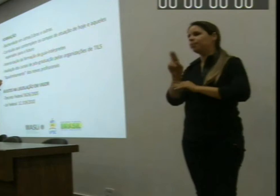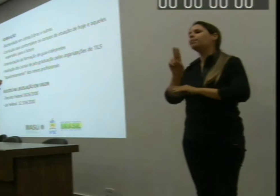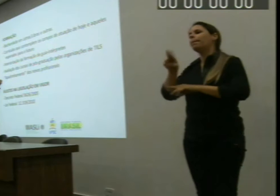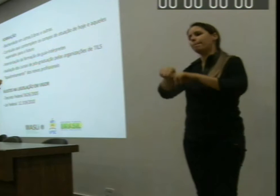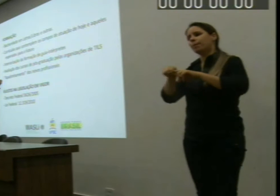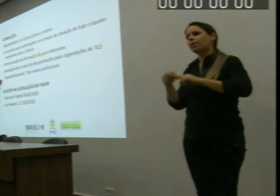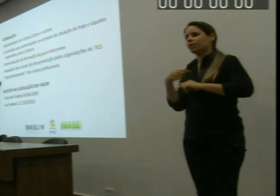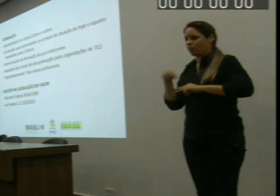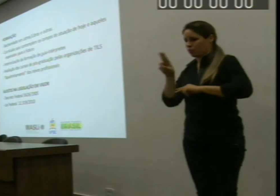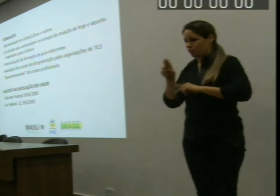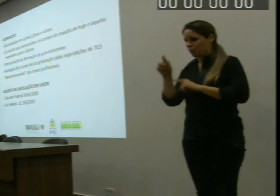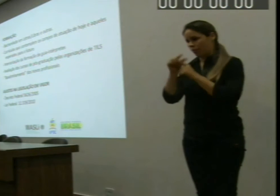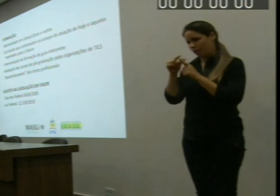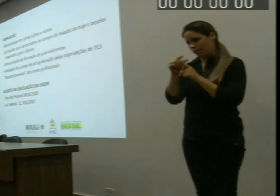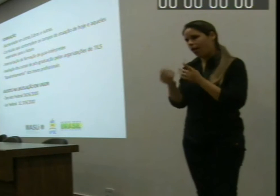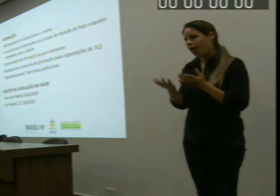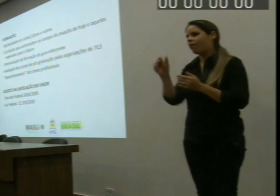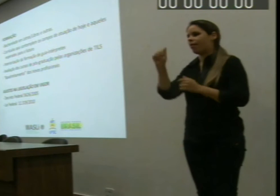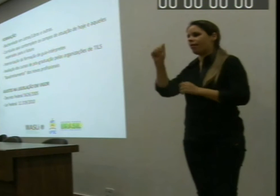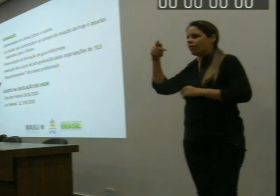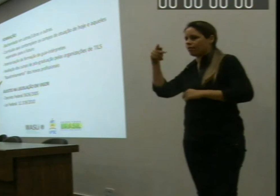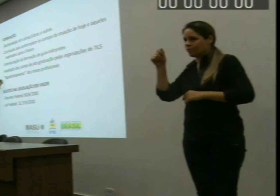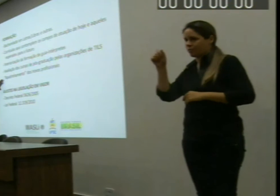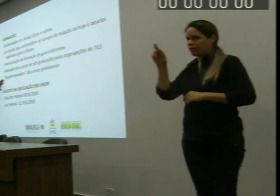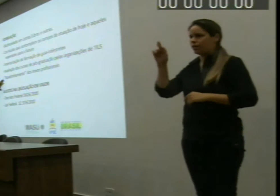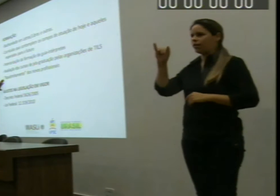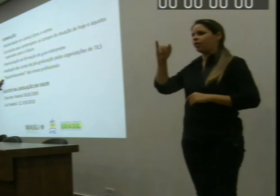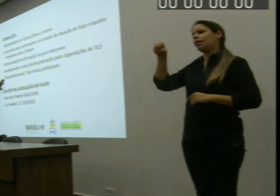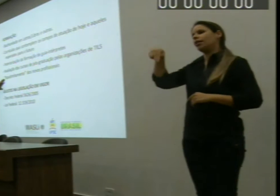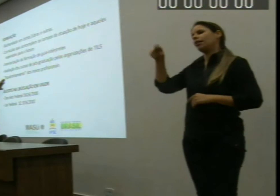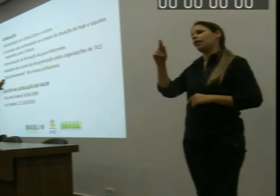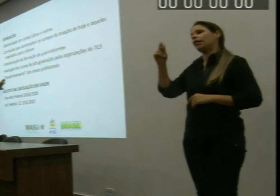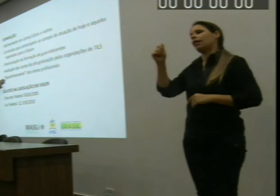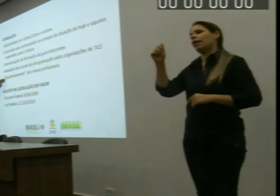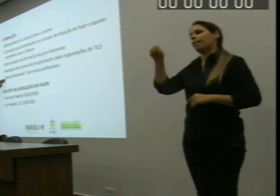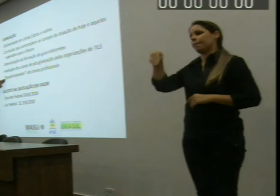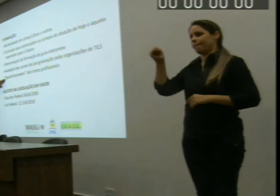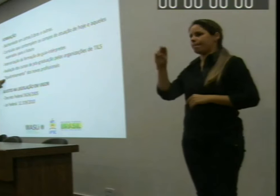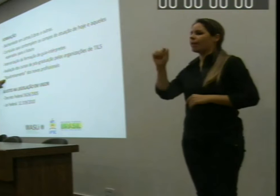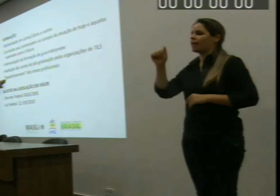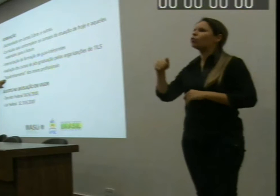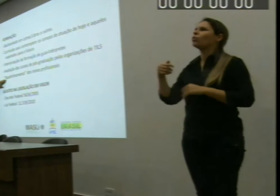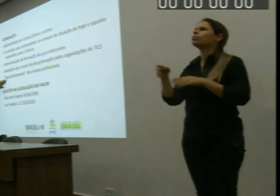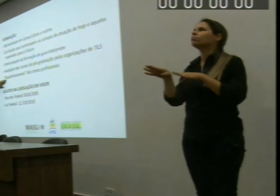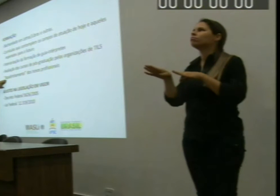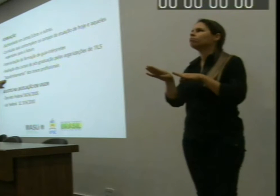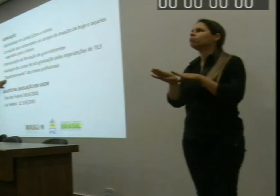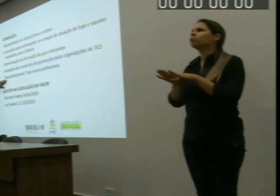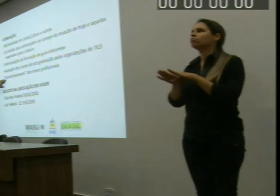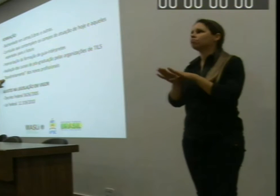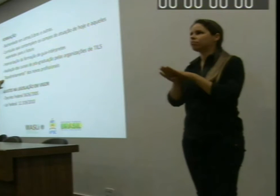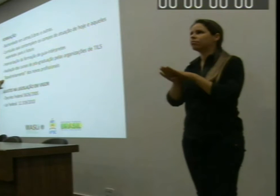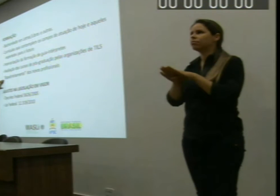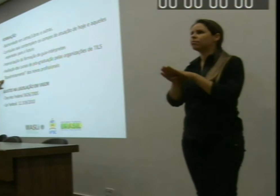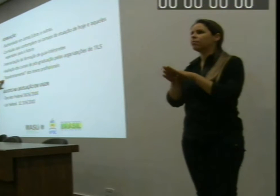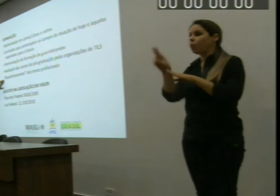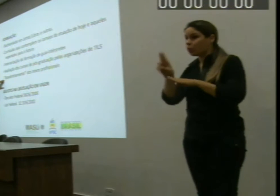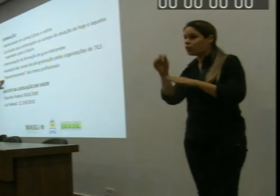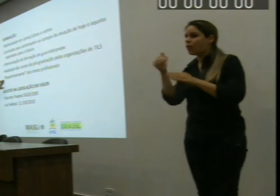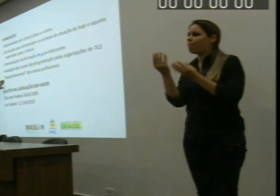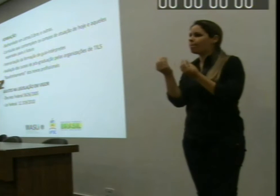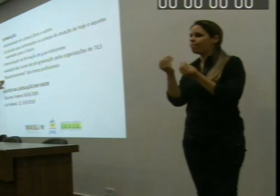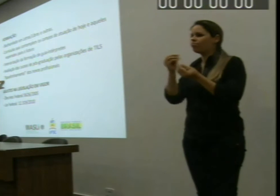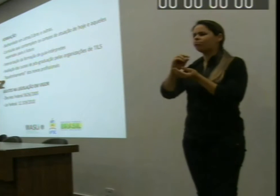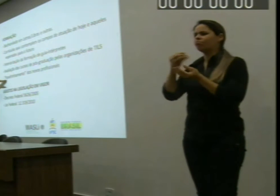países fora do Brasil né ah fora o Brasil mas que é muito interessante